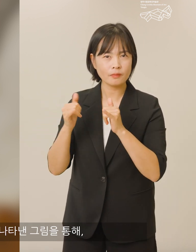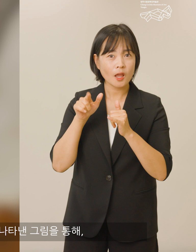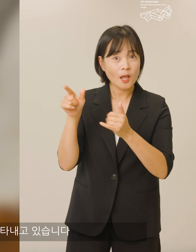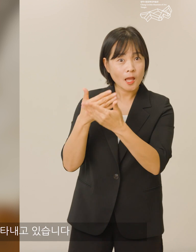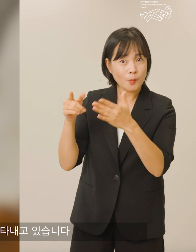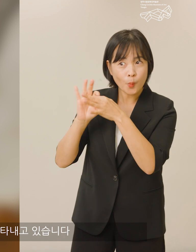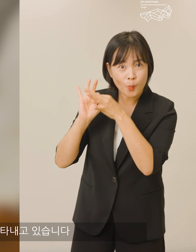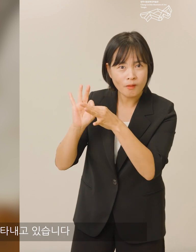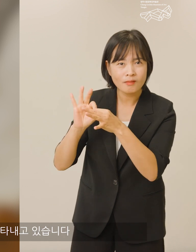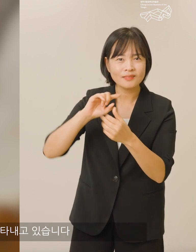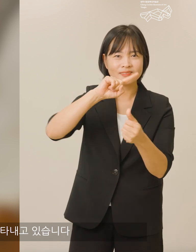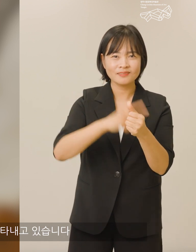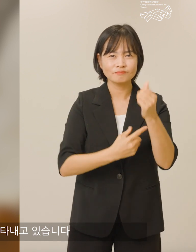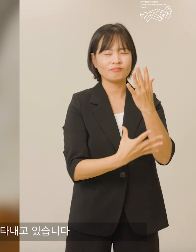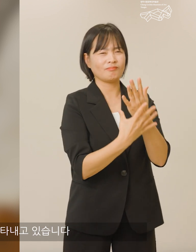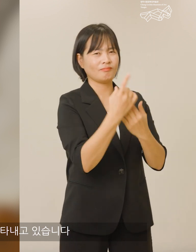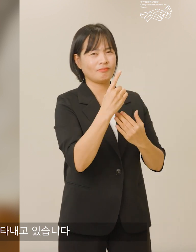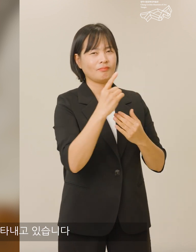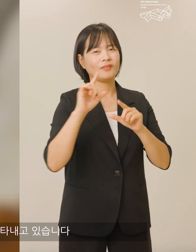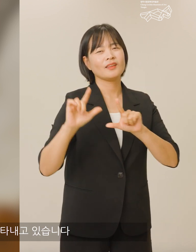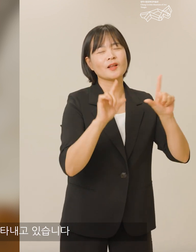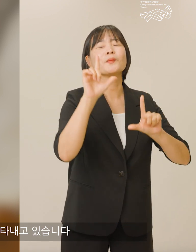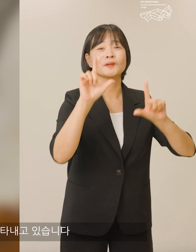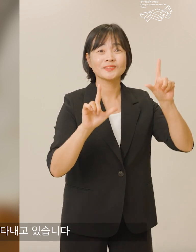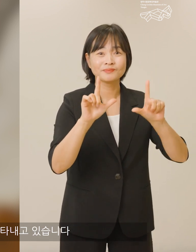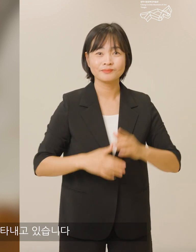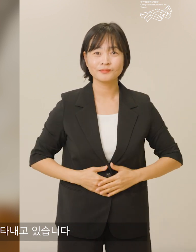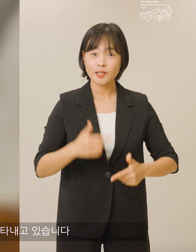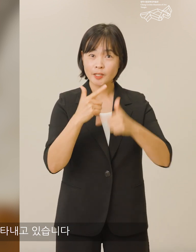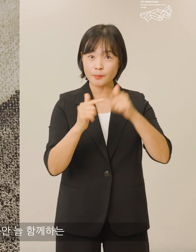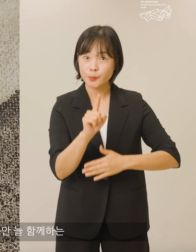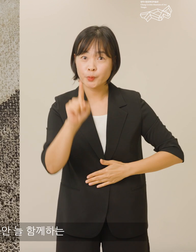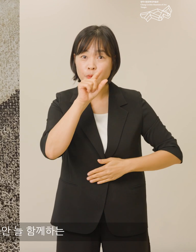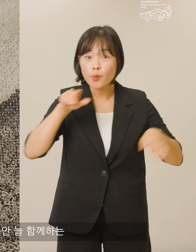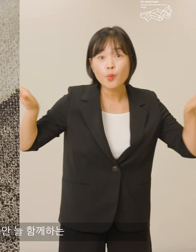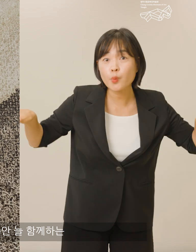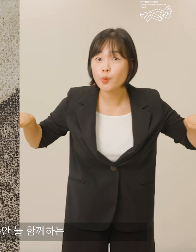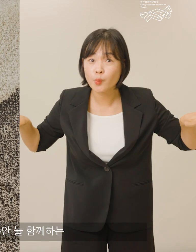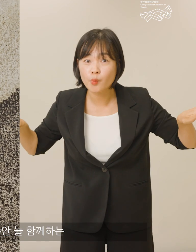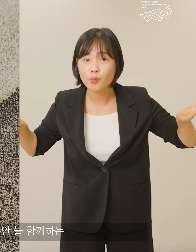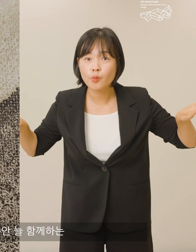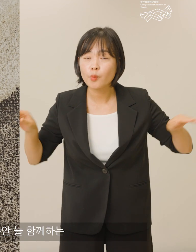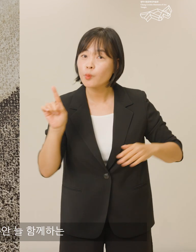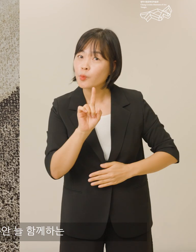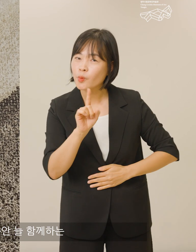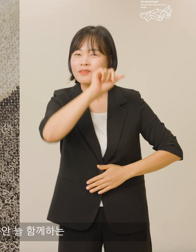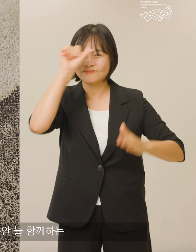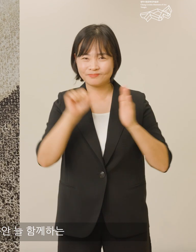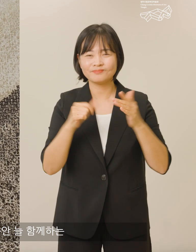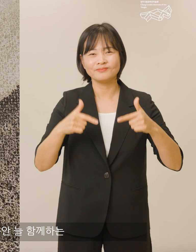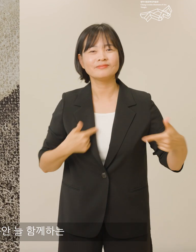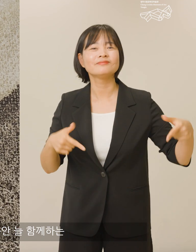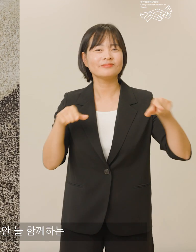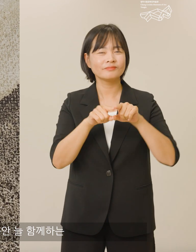통해 자연과 하나가 되어 살아가는 모습을 나타내고 있습니다. 나무 위에 앉아있는 까치는